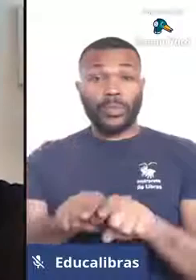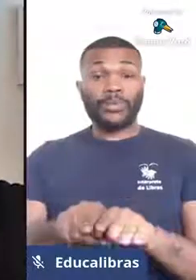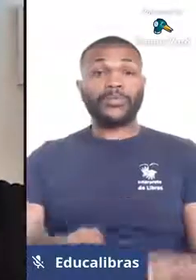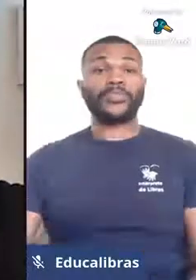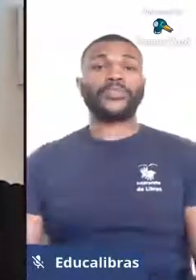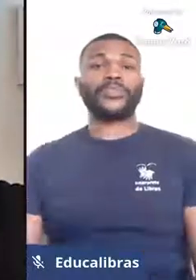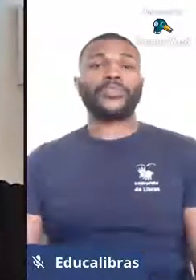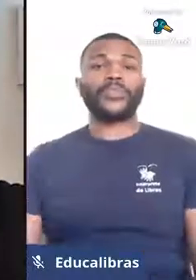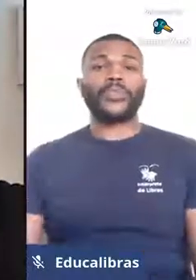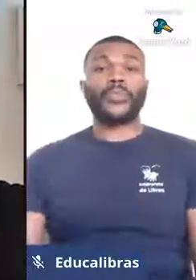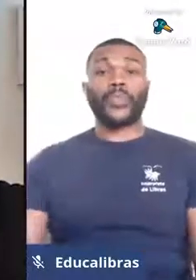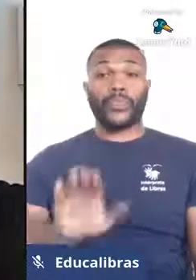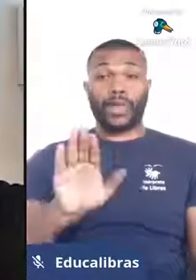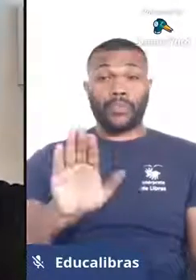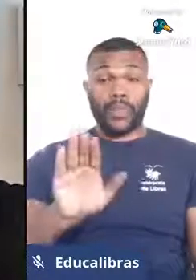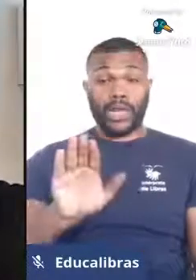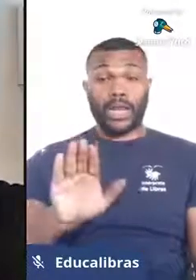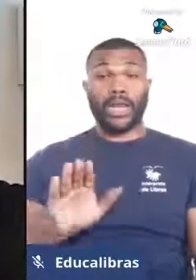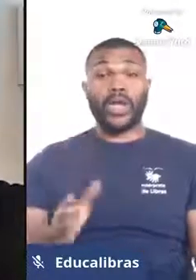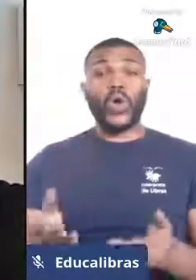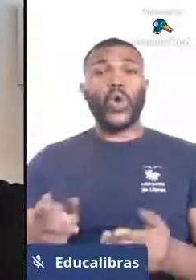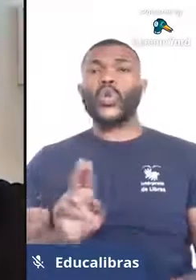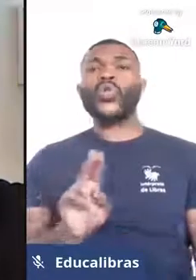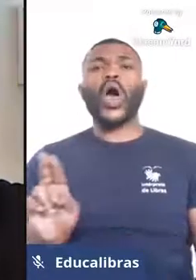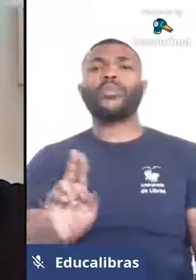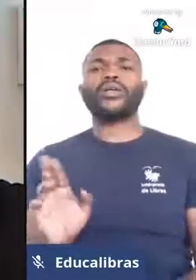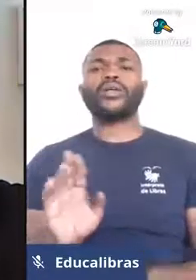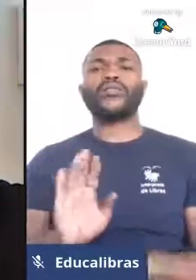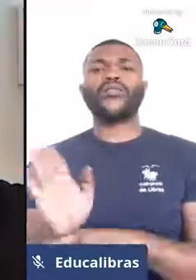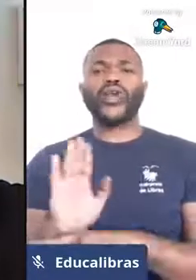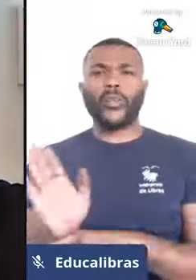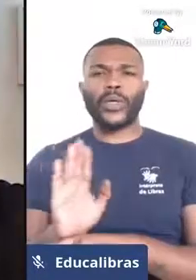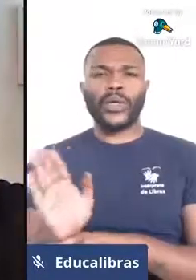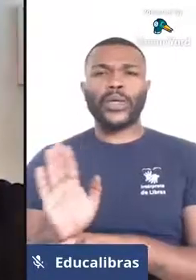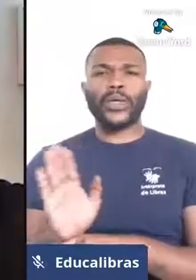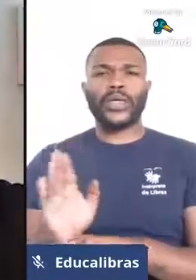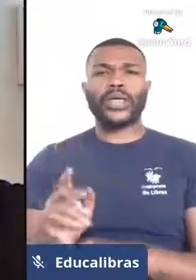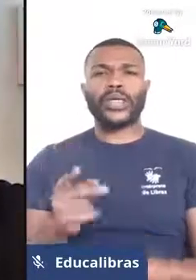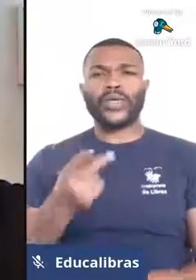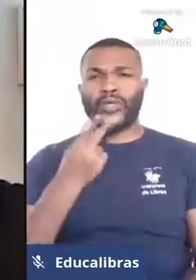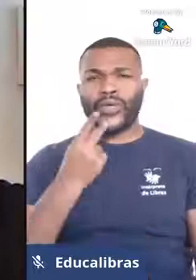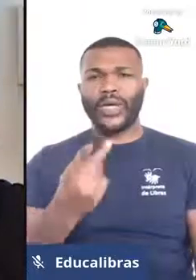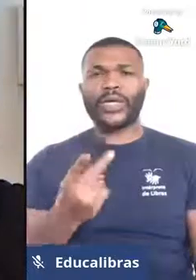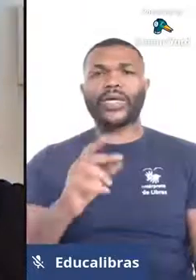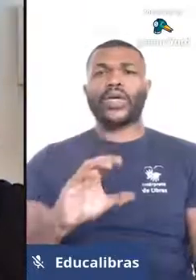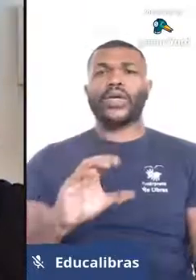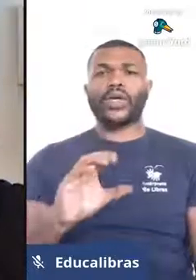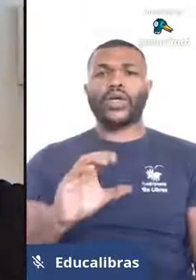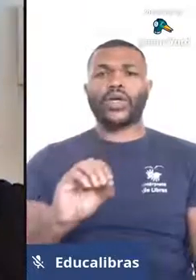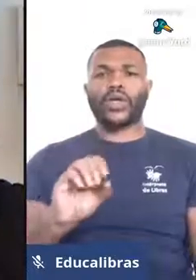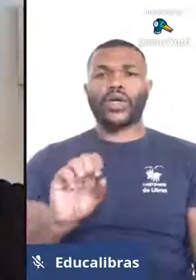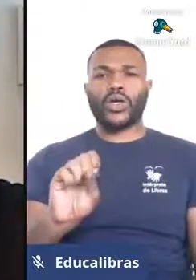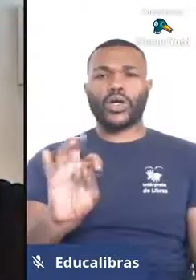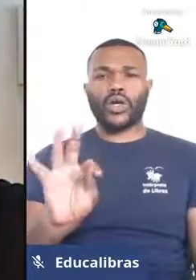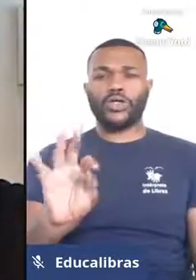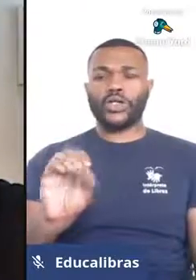um pouco. Olha, como é que chama de novo? Soletra primeiro. Cost of Living.